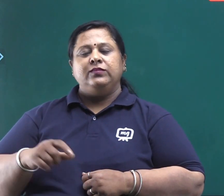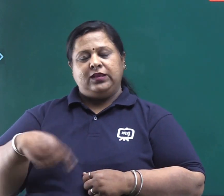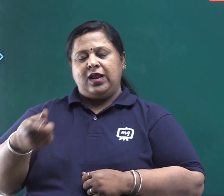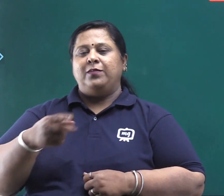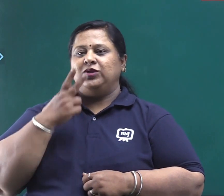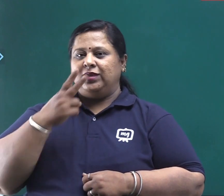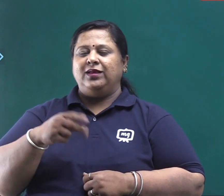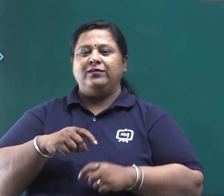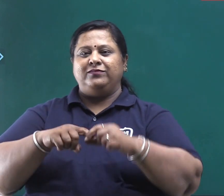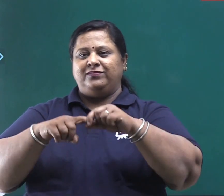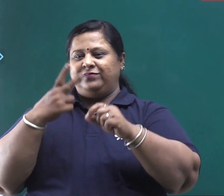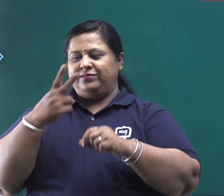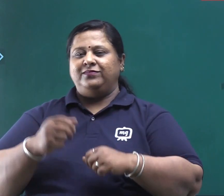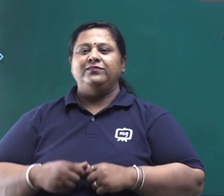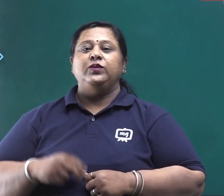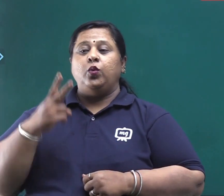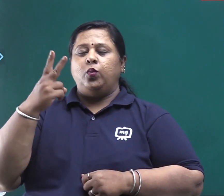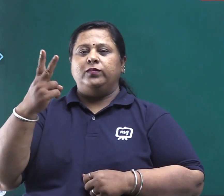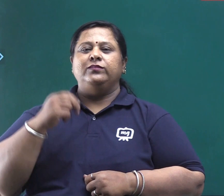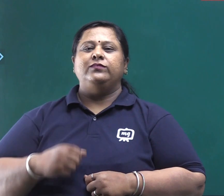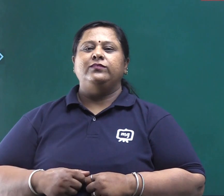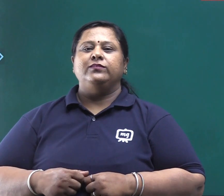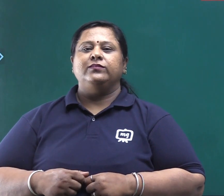प्रश्न देखते हैं। प्रश्न 2,